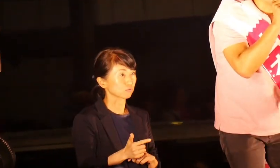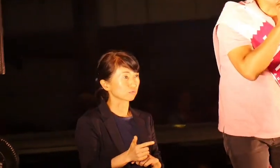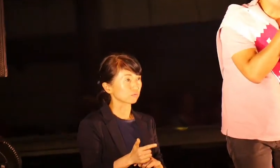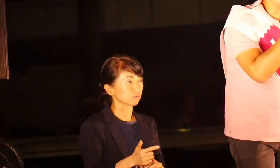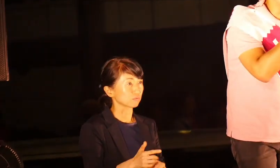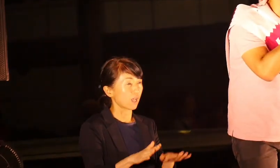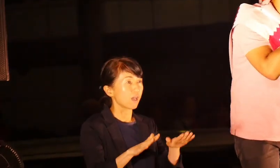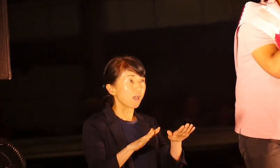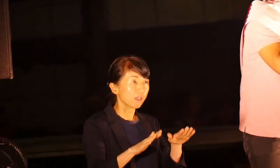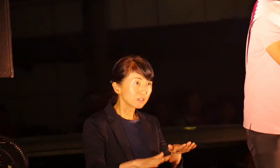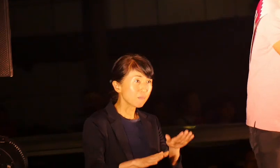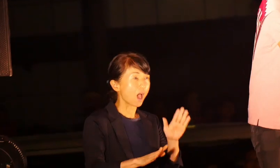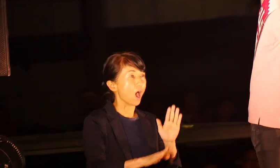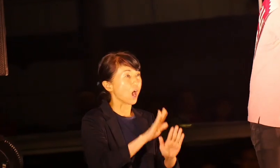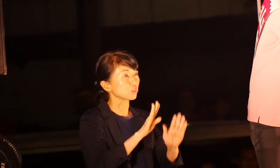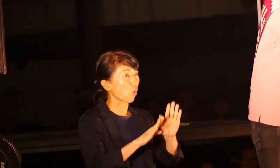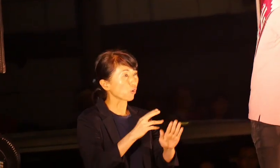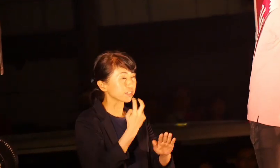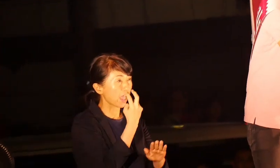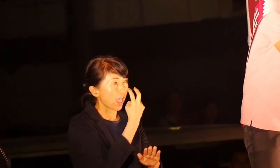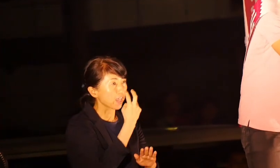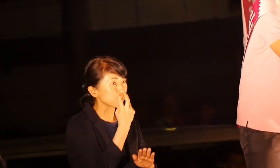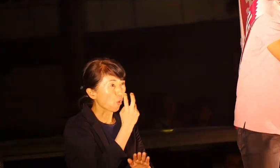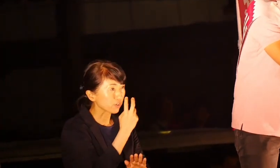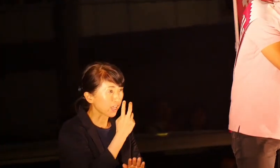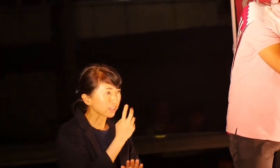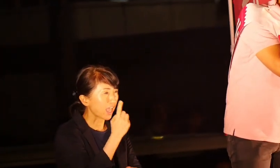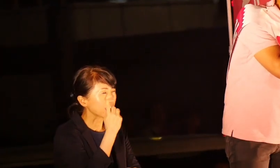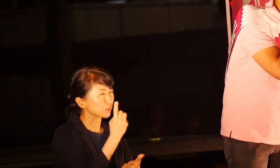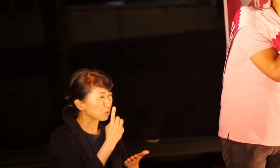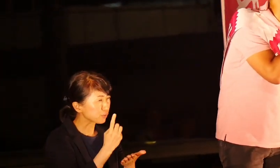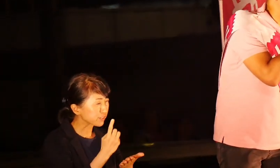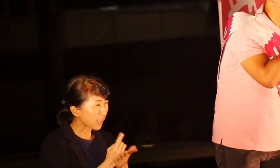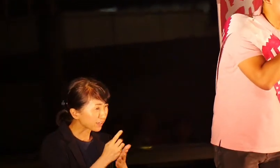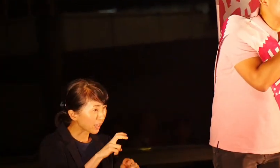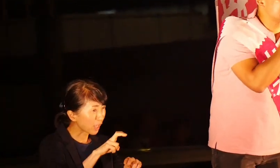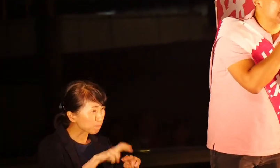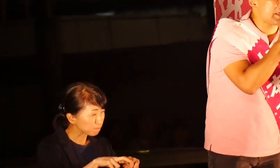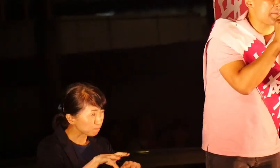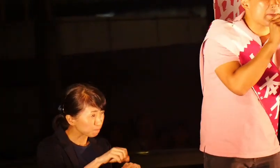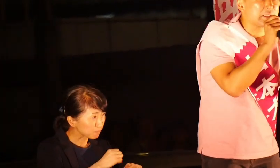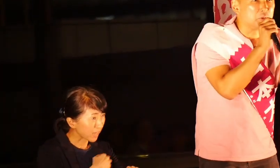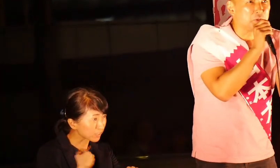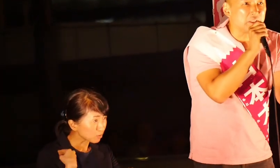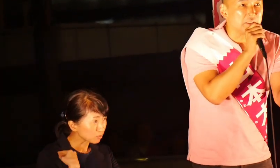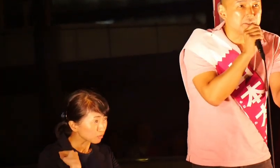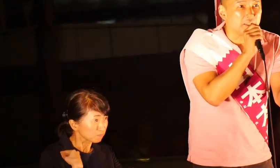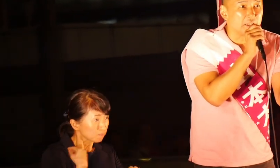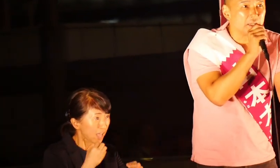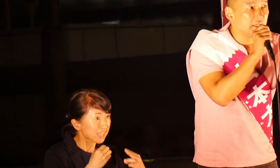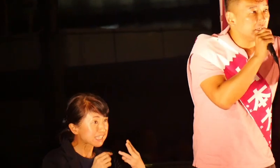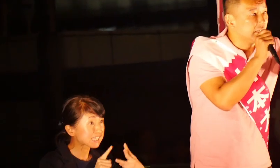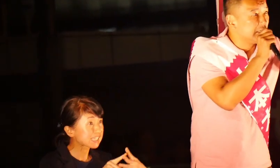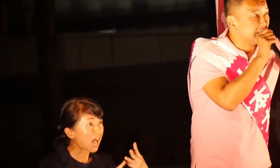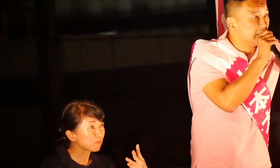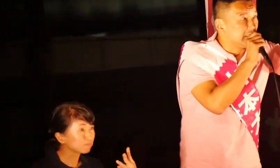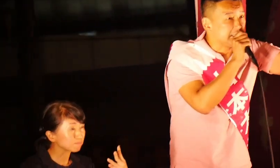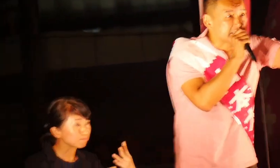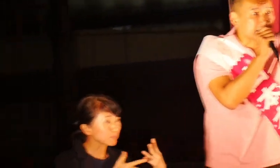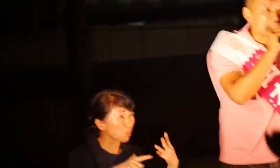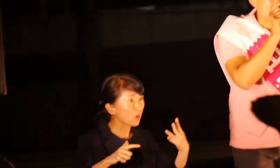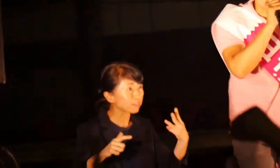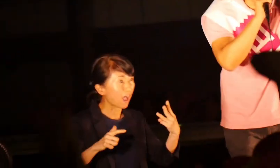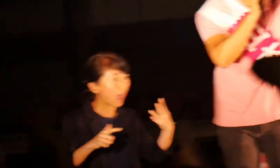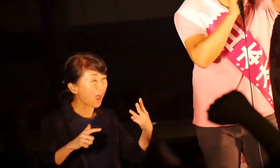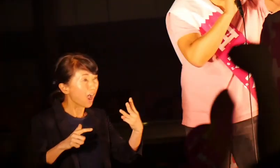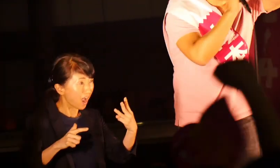今その情勢調査で1議席しかいかないんじゃないかって言われたところが3まで動いてるんですって。